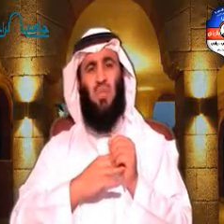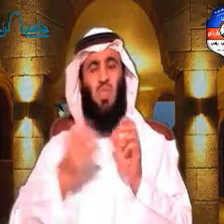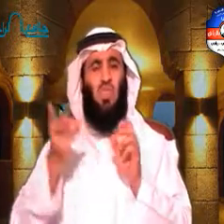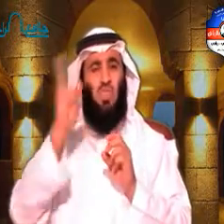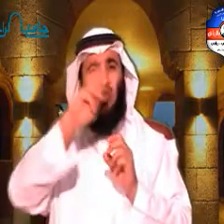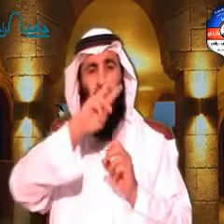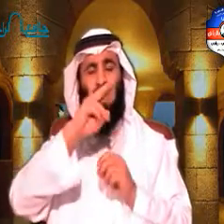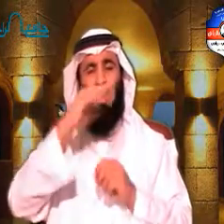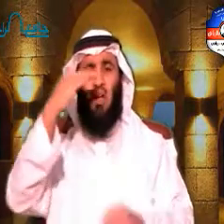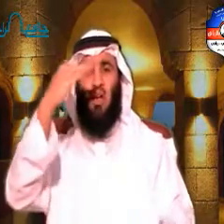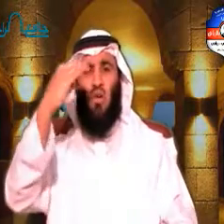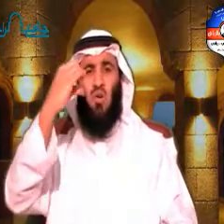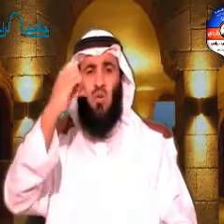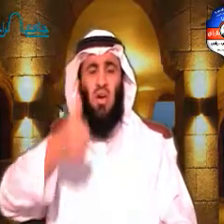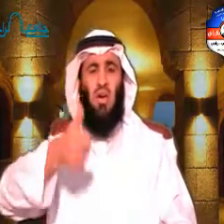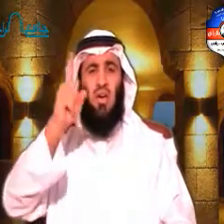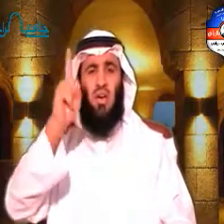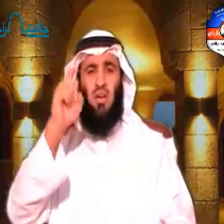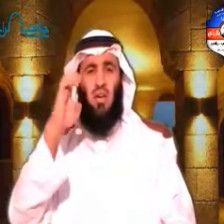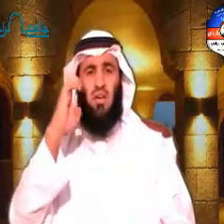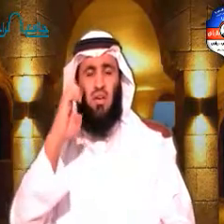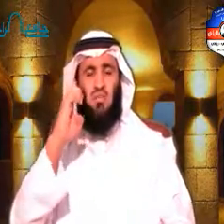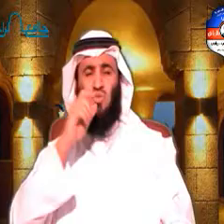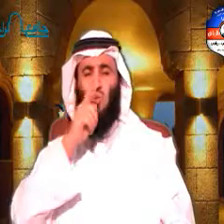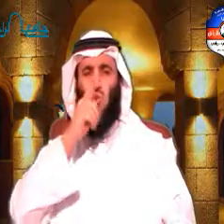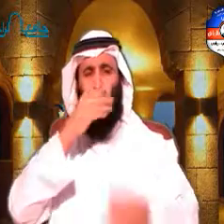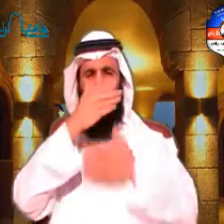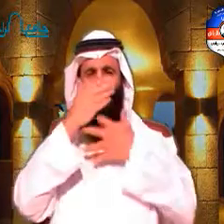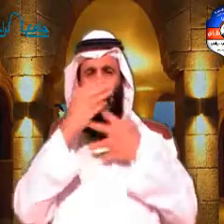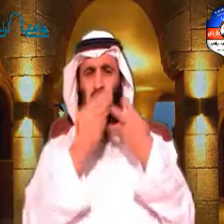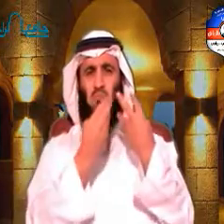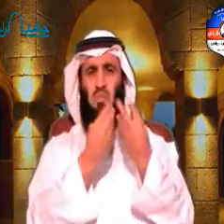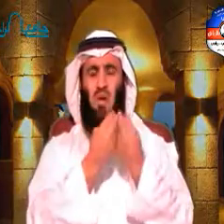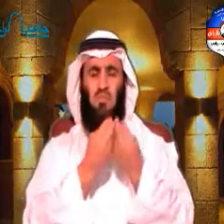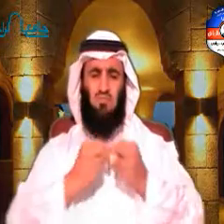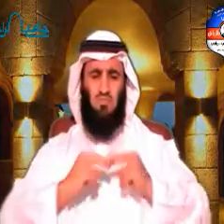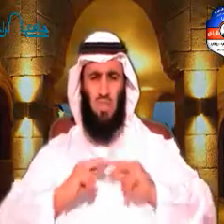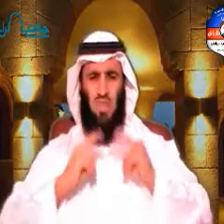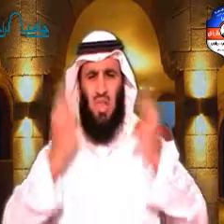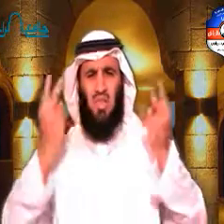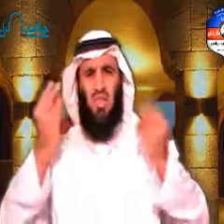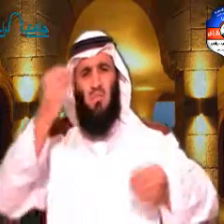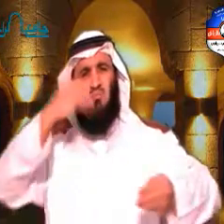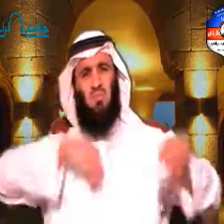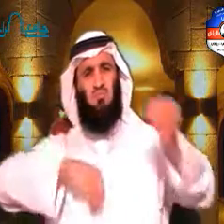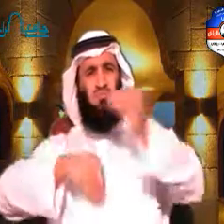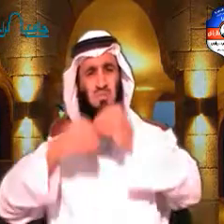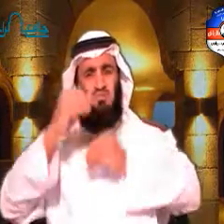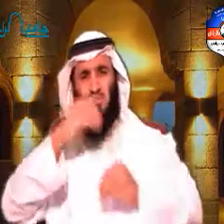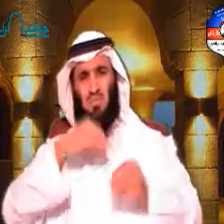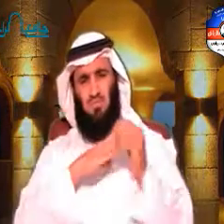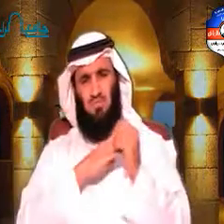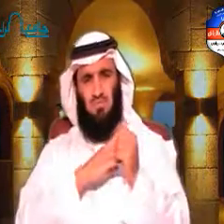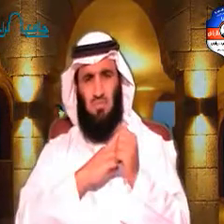والجهمية القائلين بخلق القرآن، والمعتزلة والأشعرية المخالفين في